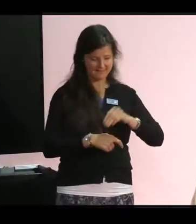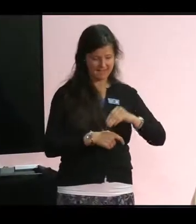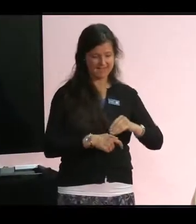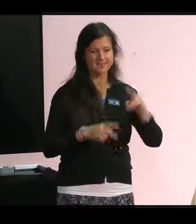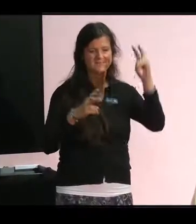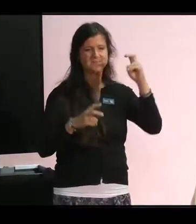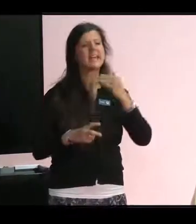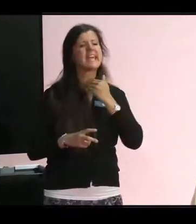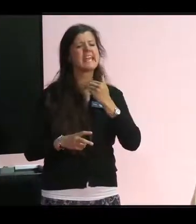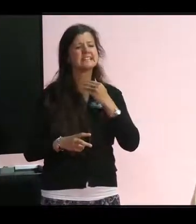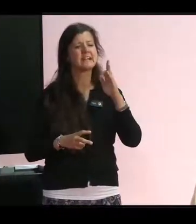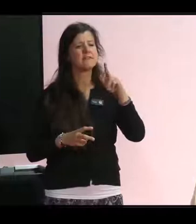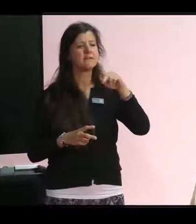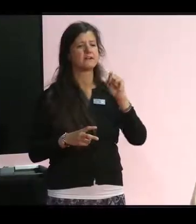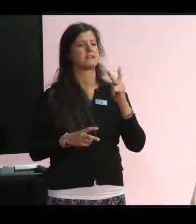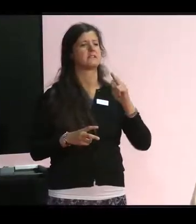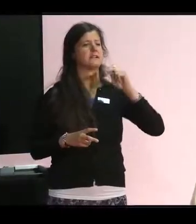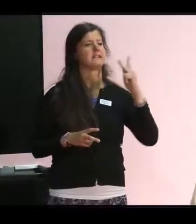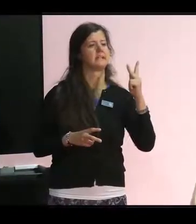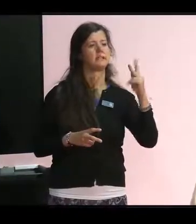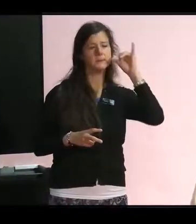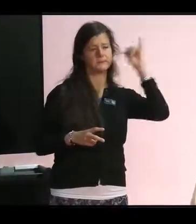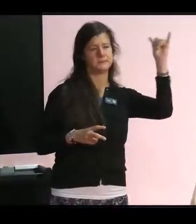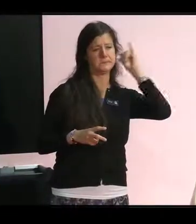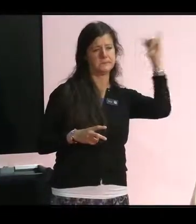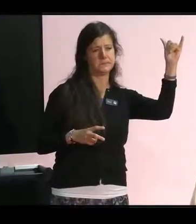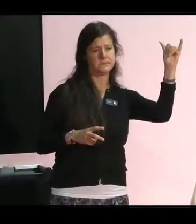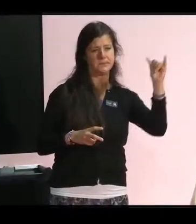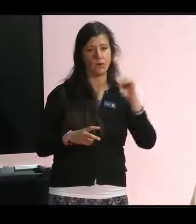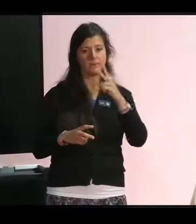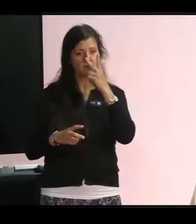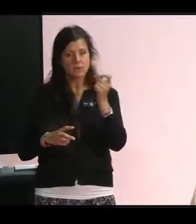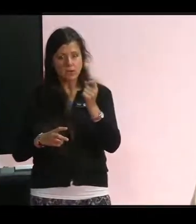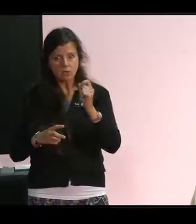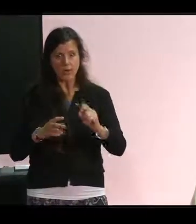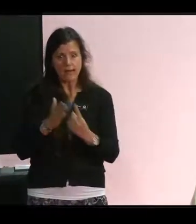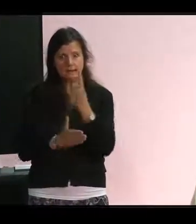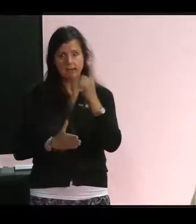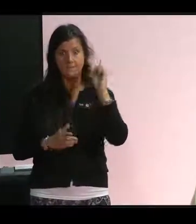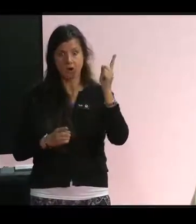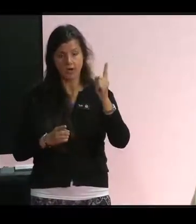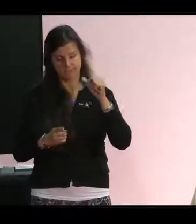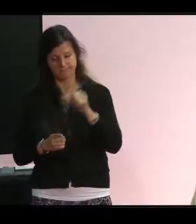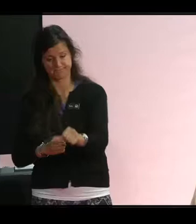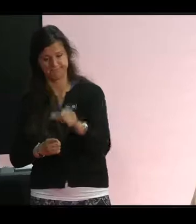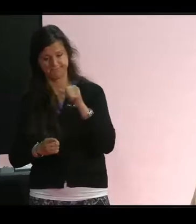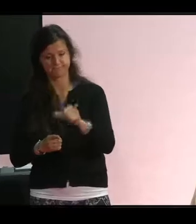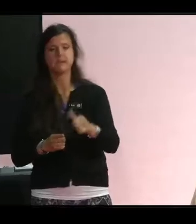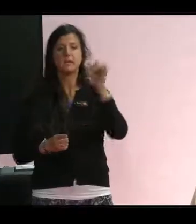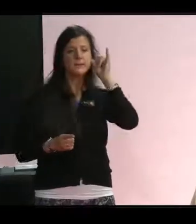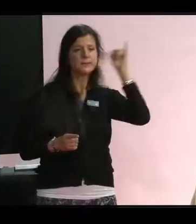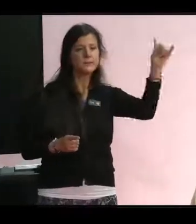Man har alltså, man ser på något institut någonstans att nu ska det komma en tsunami. Och då trycker man på en knapp och då säger det wiu,